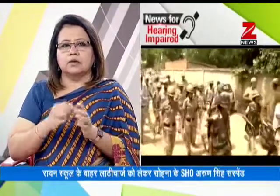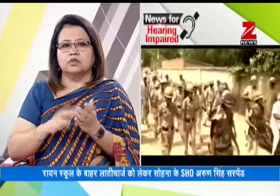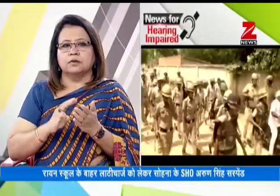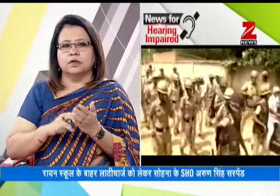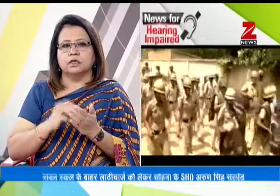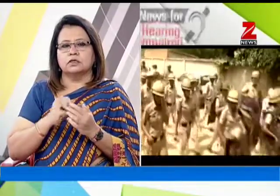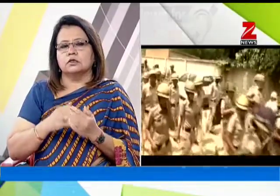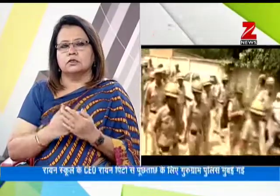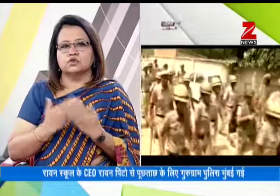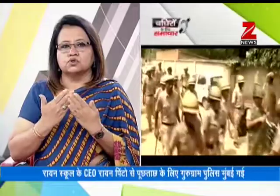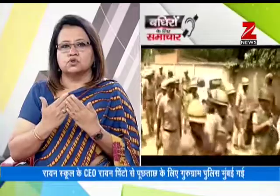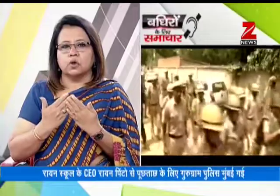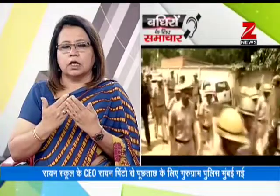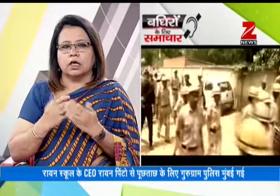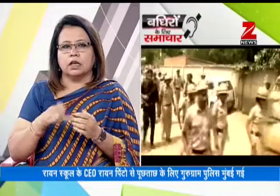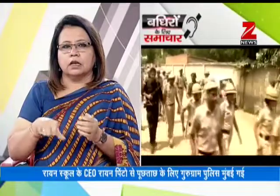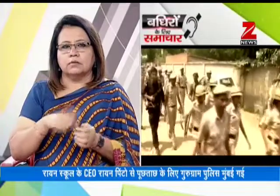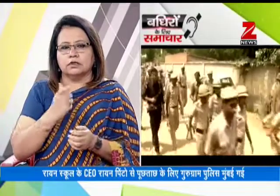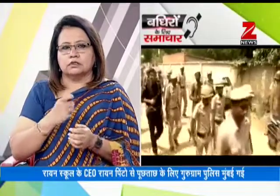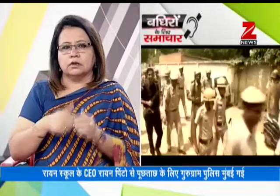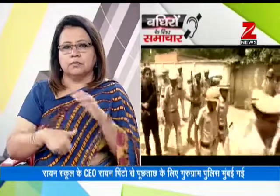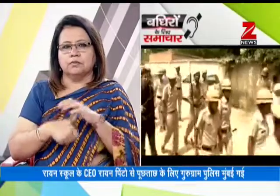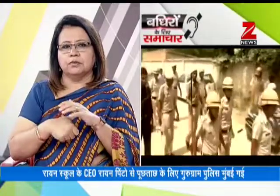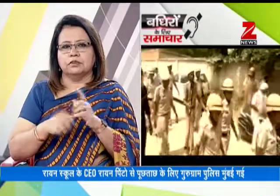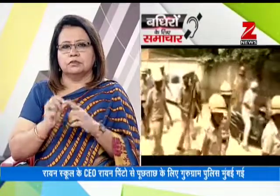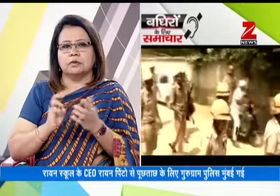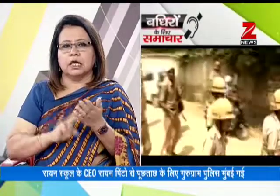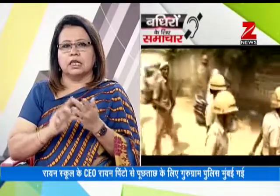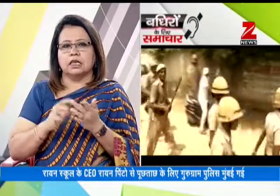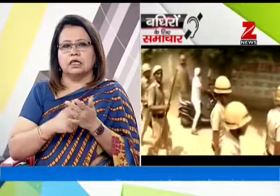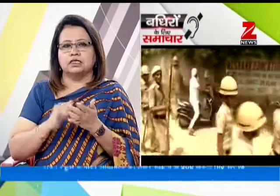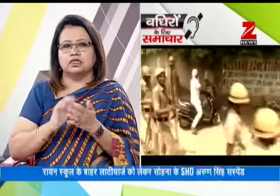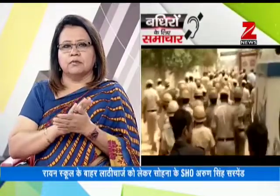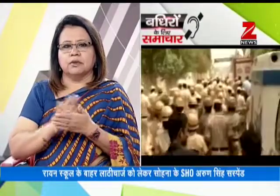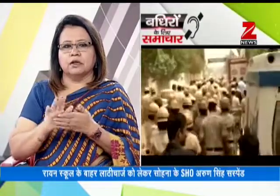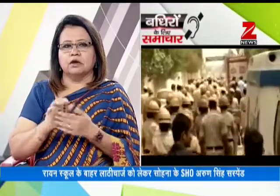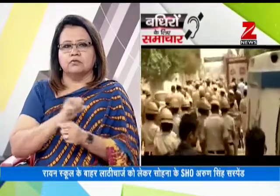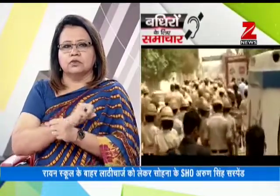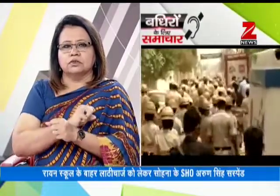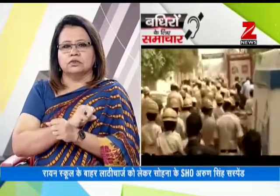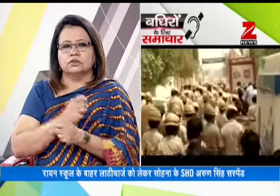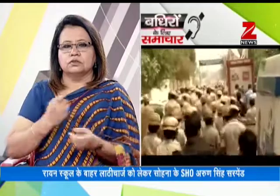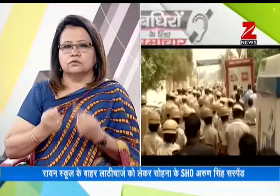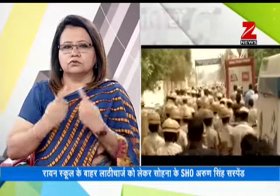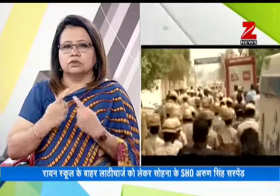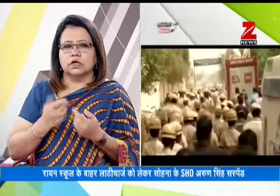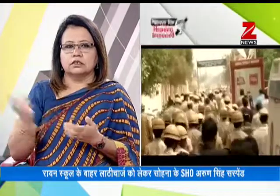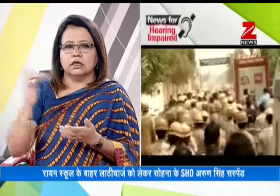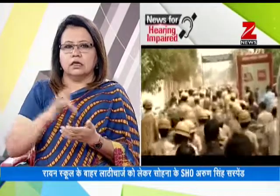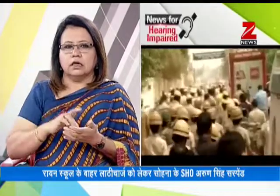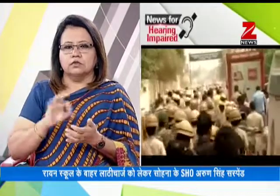लेकिन प्रद्युम्न के स्कूल की निलंबित प्रिंसिपल नीरजा बत्रा पुलिस पूछताछ के लिए नहीं पहुंची।